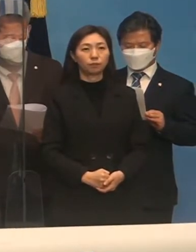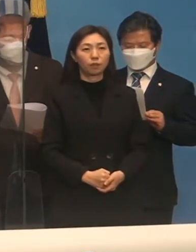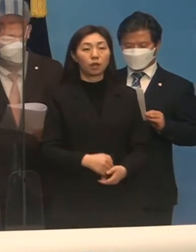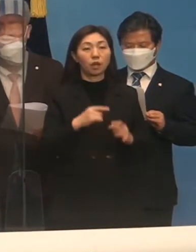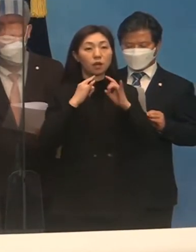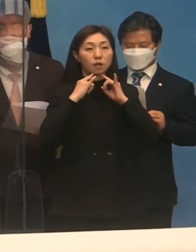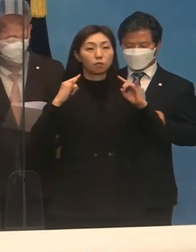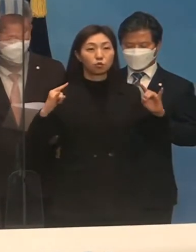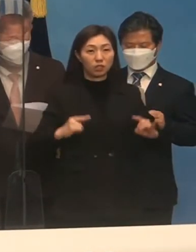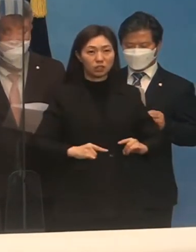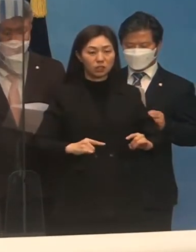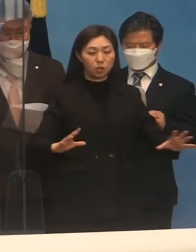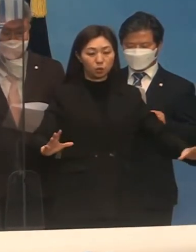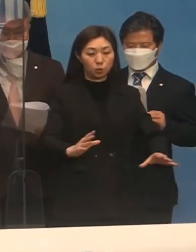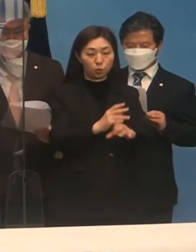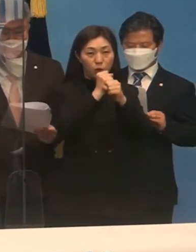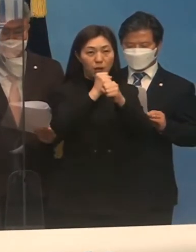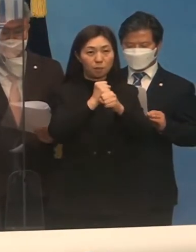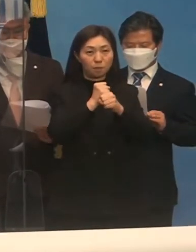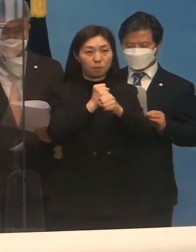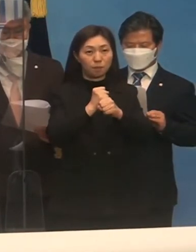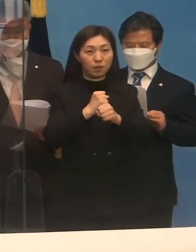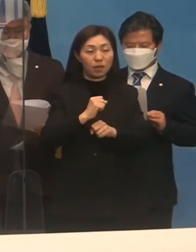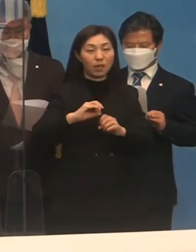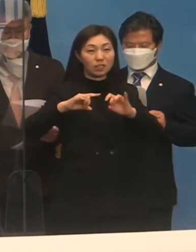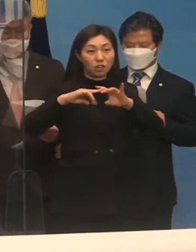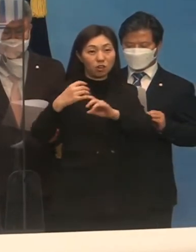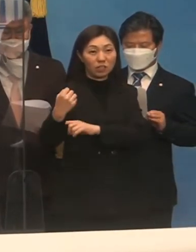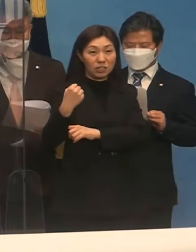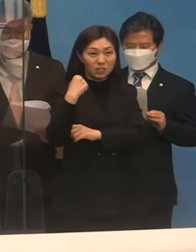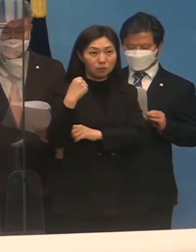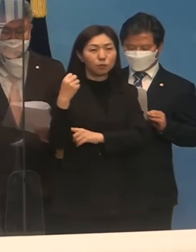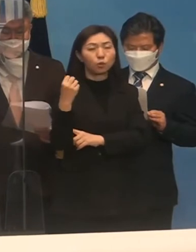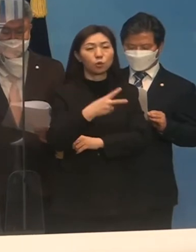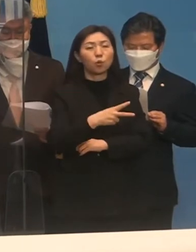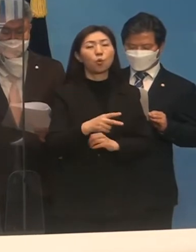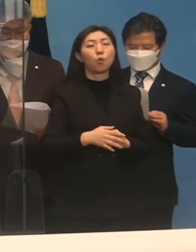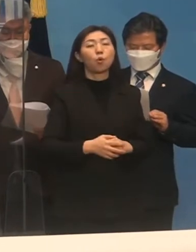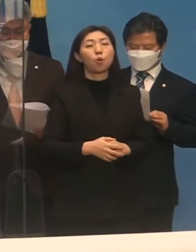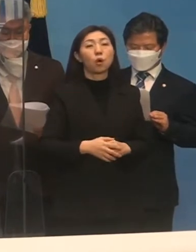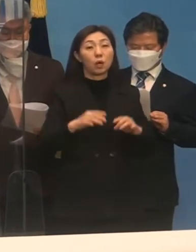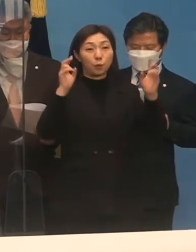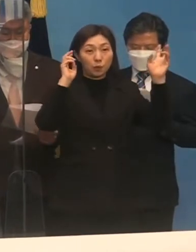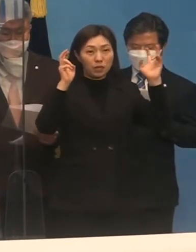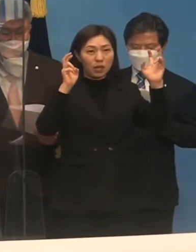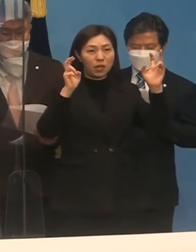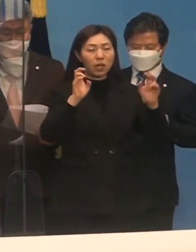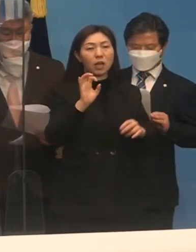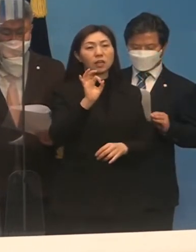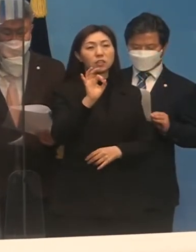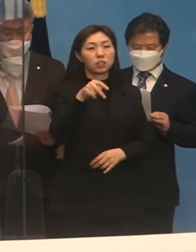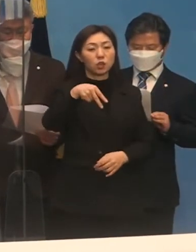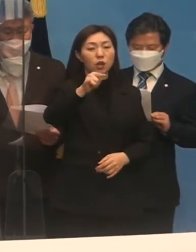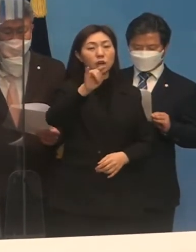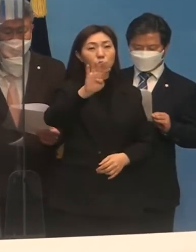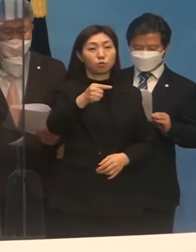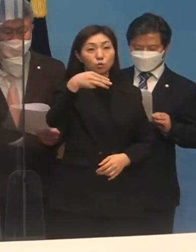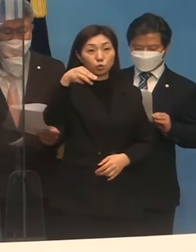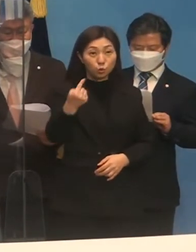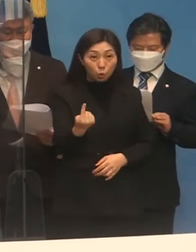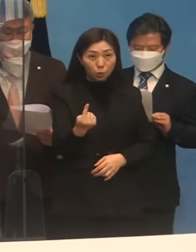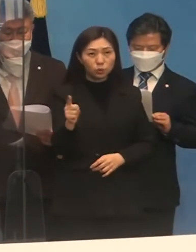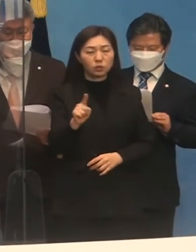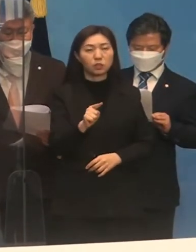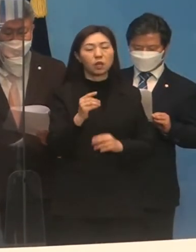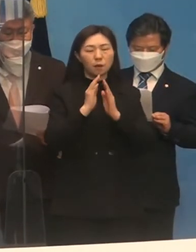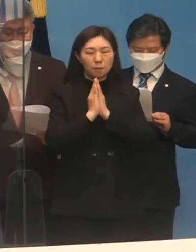프랑스의 토탈 에너지와 미국의 쉐브론은 지난달 21일 미얀마 군부의 폭력과 인권 침해에 대한